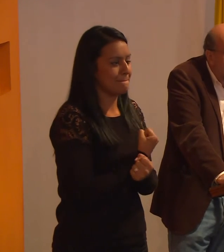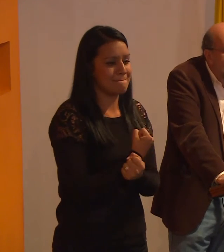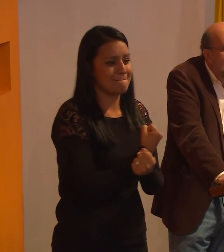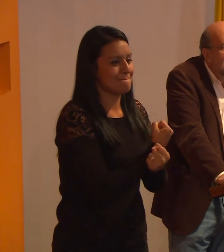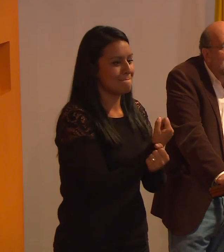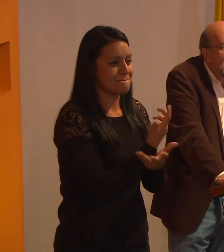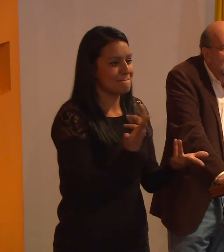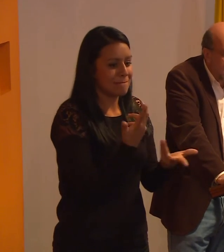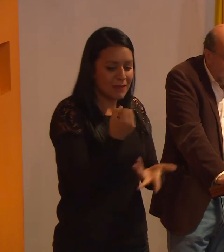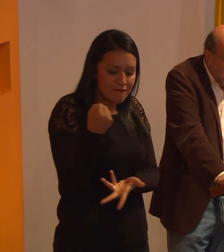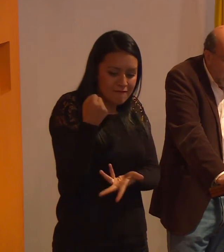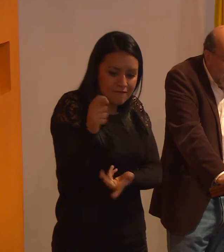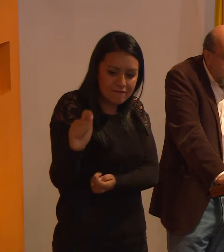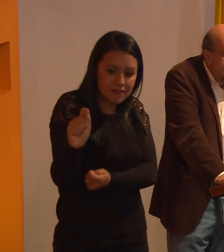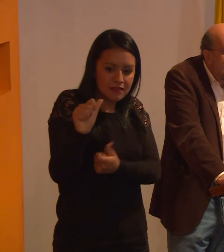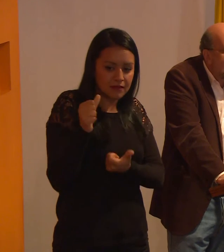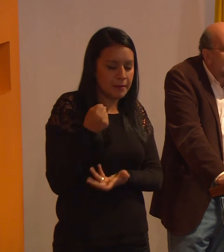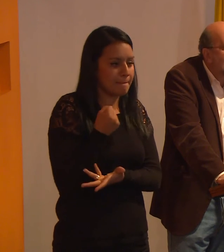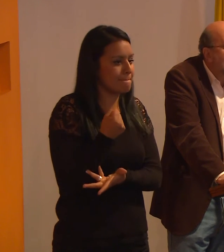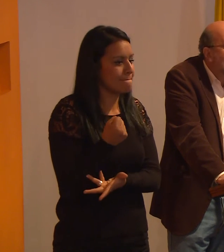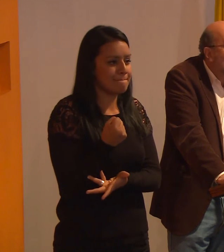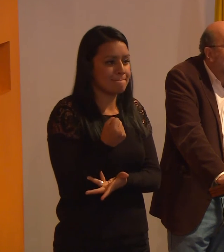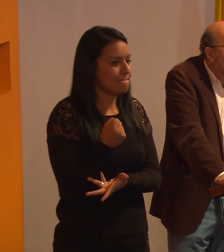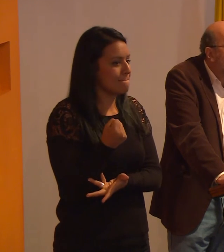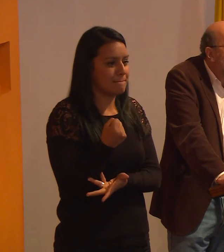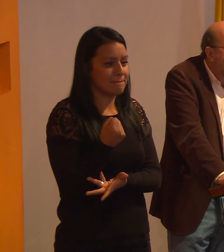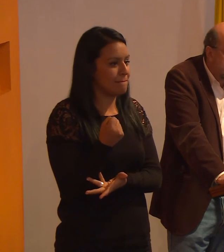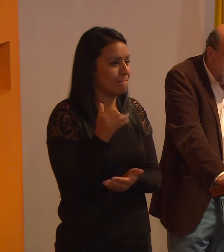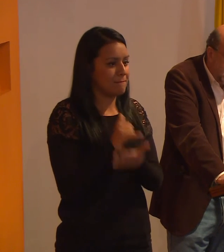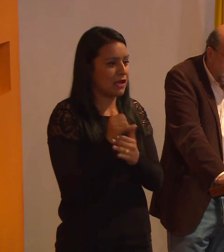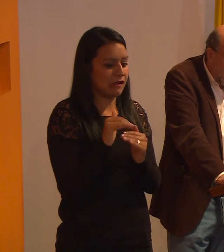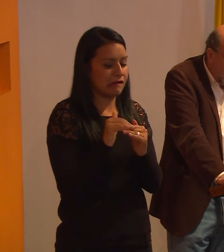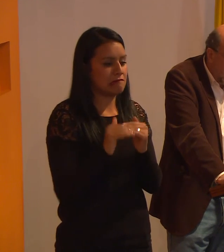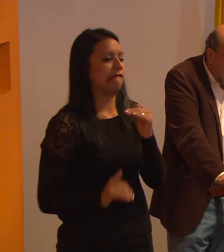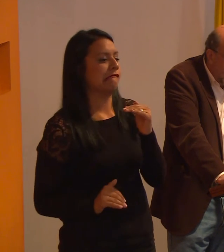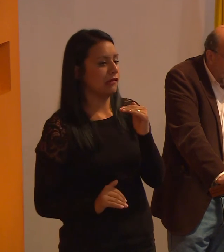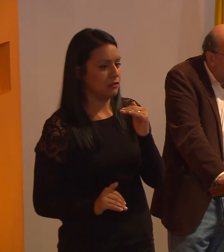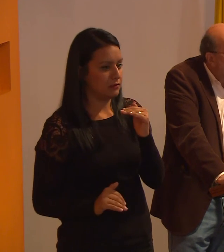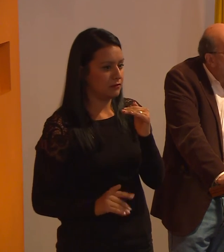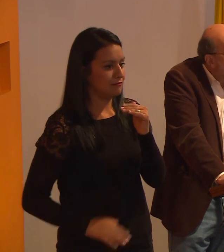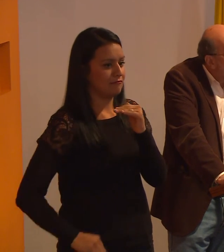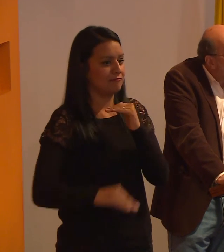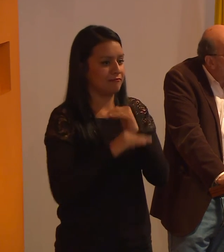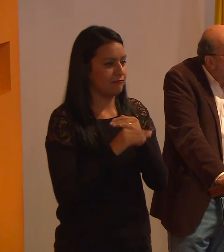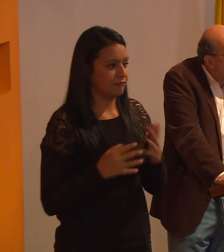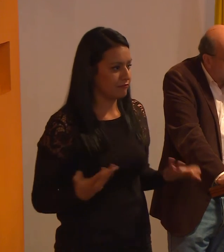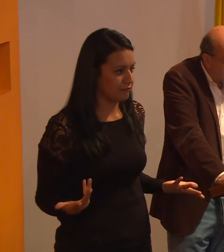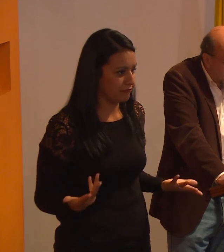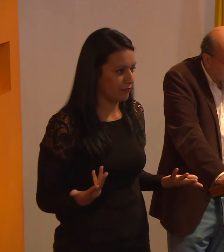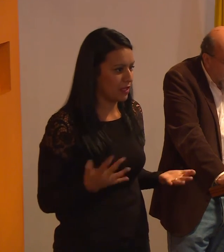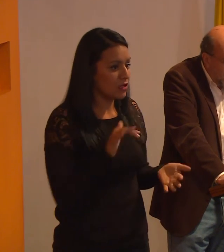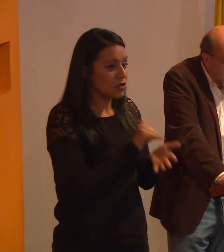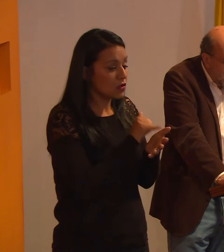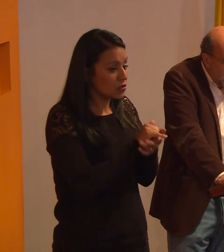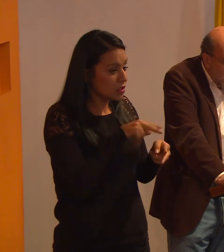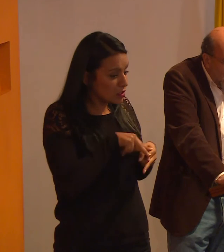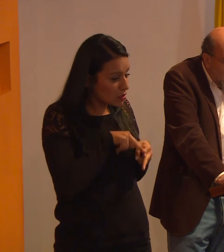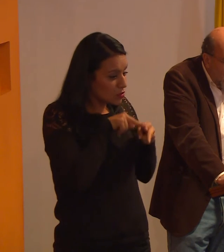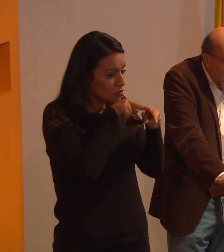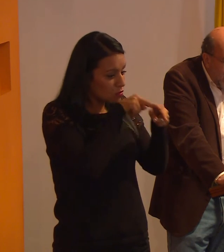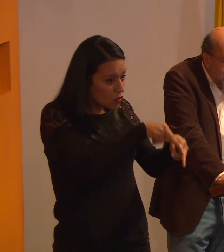hacia una financiación menos estatal y más mixta, en donde los recursos